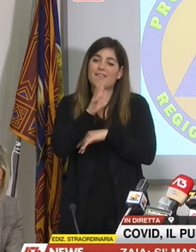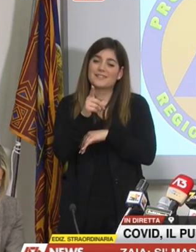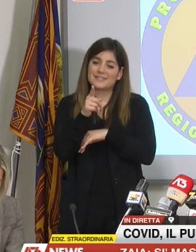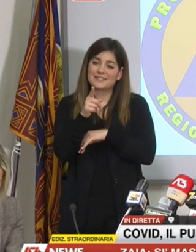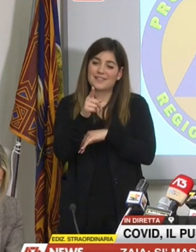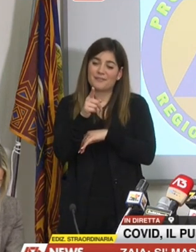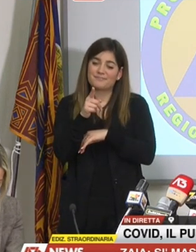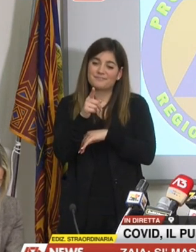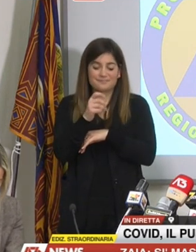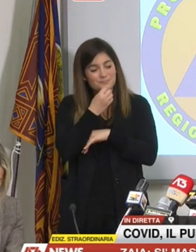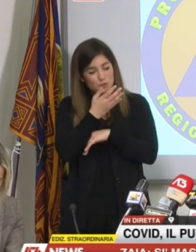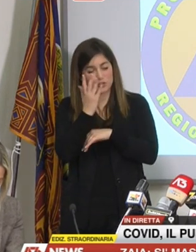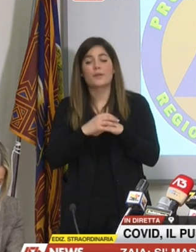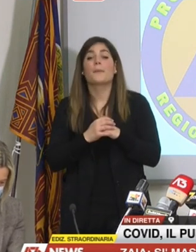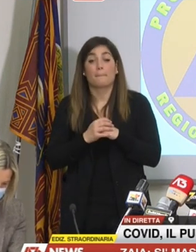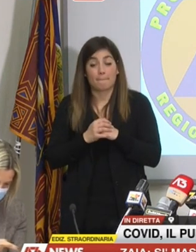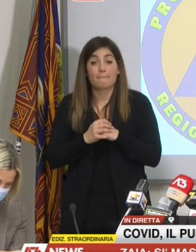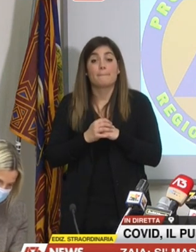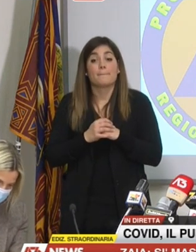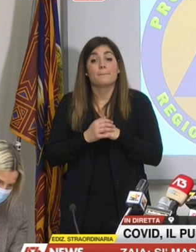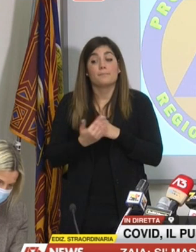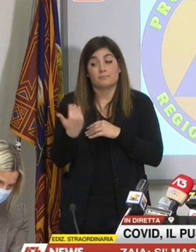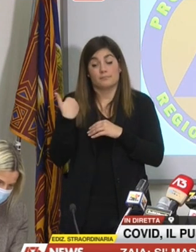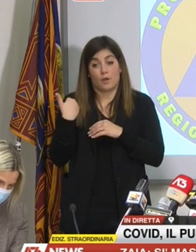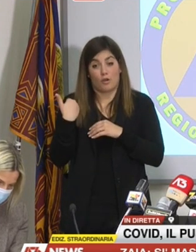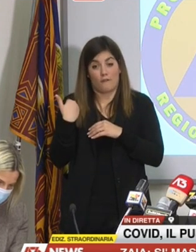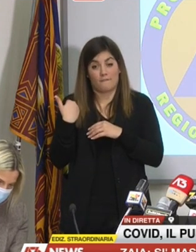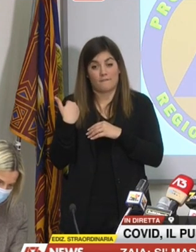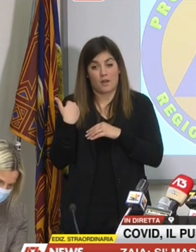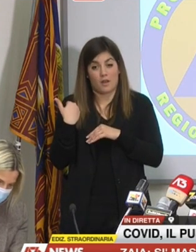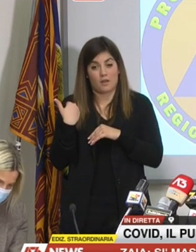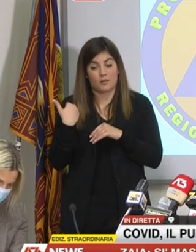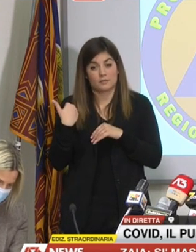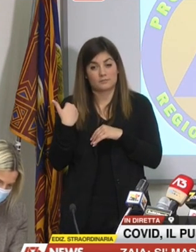Sì, buongiorno. Prima lei ha fatto una cena dall'R con T,